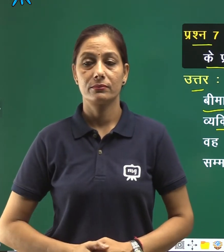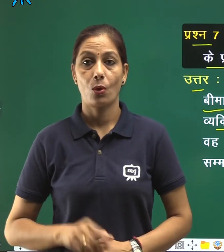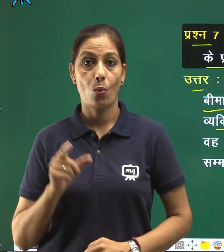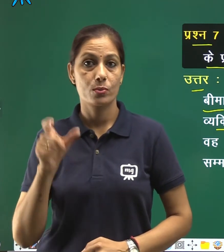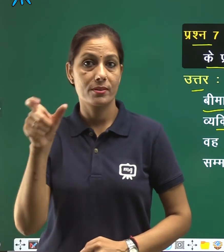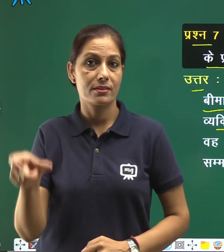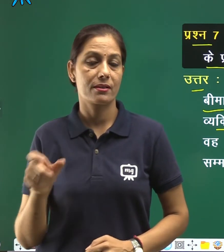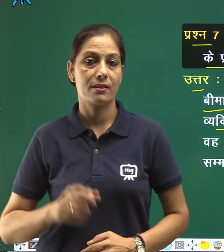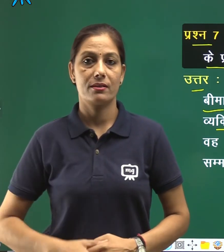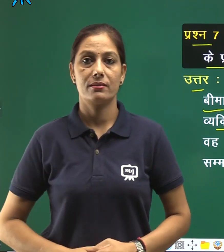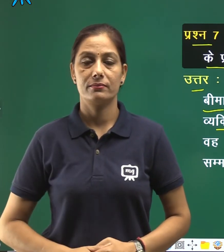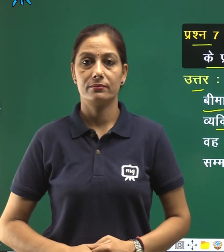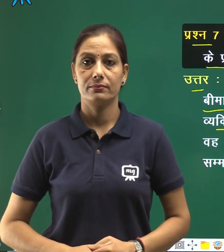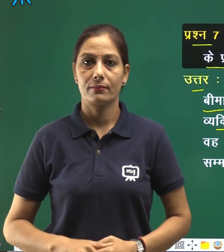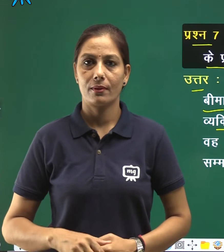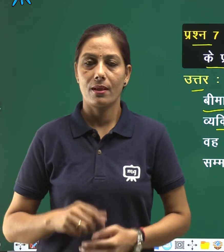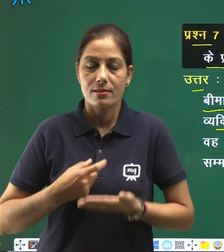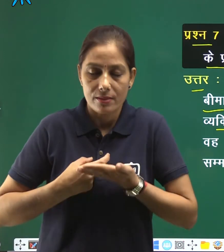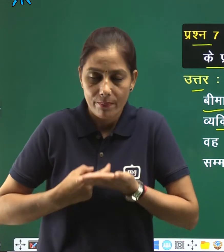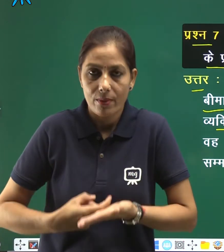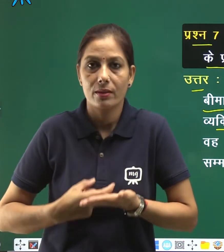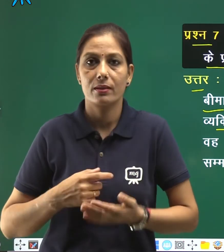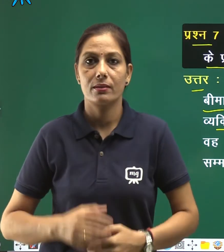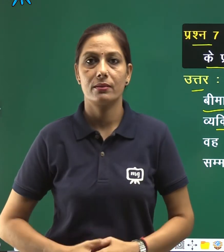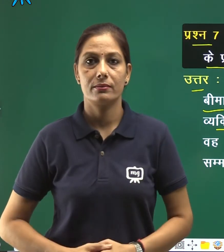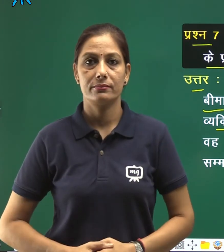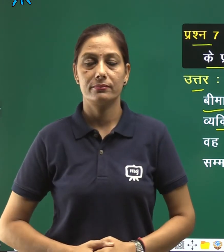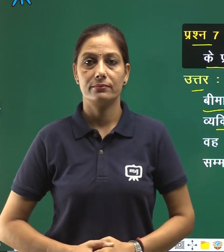उसका सम्मान करता था।